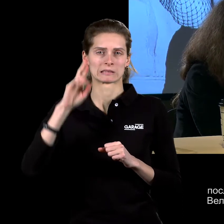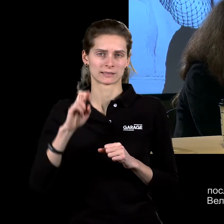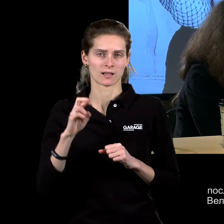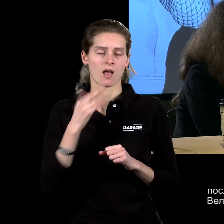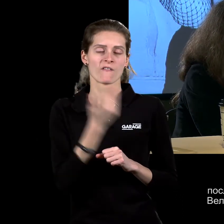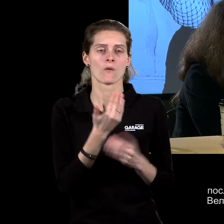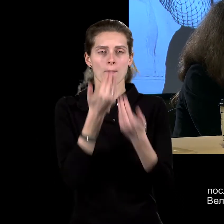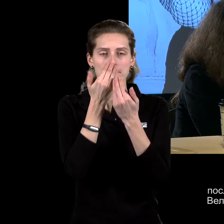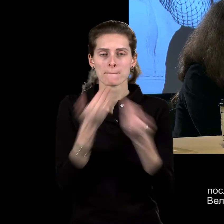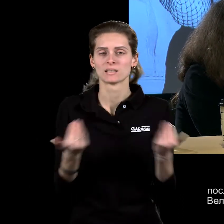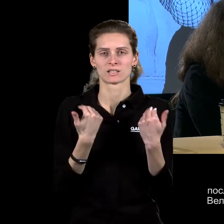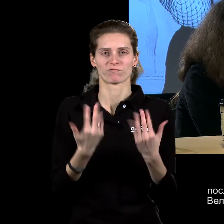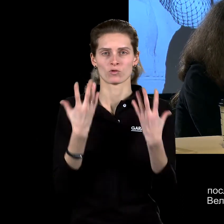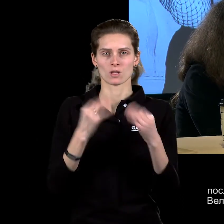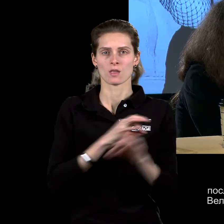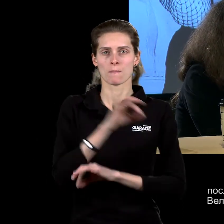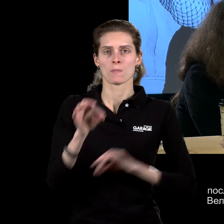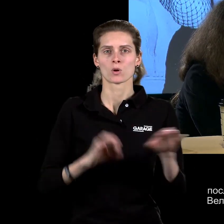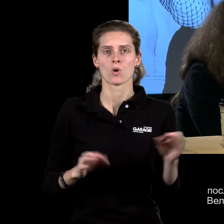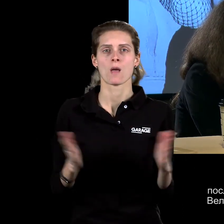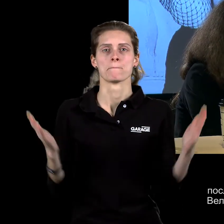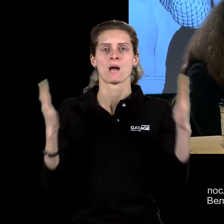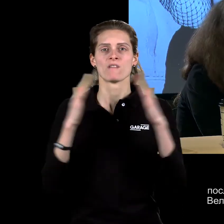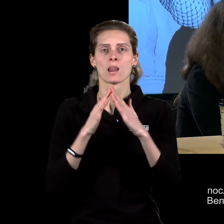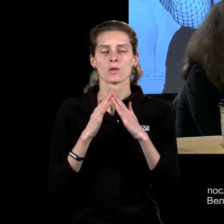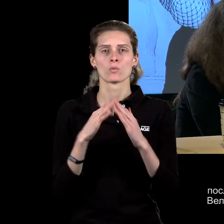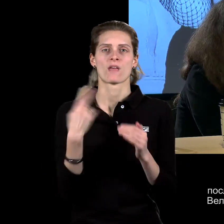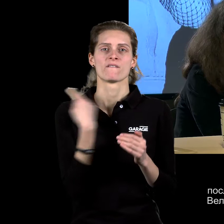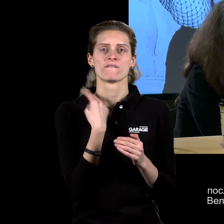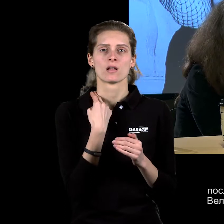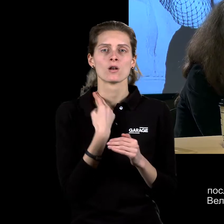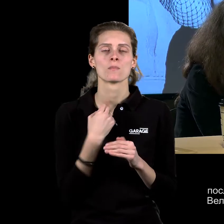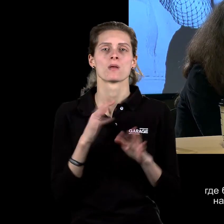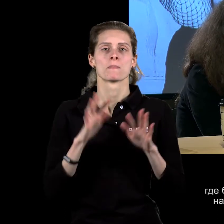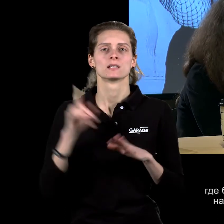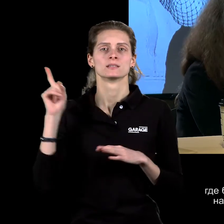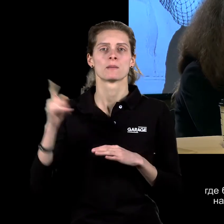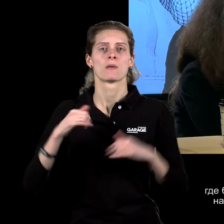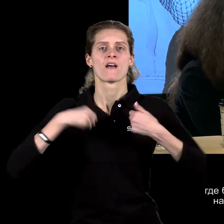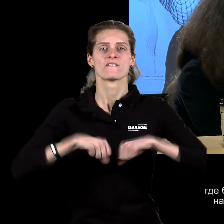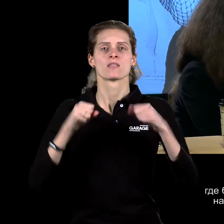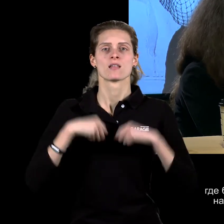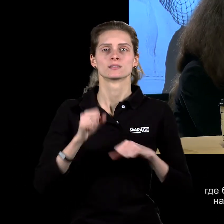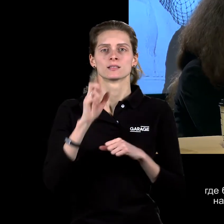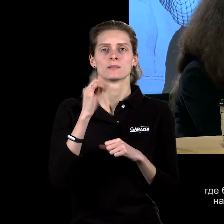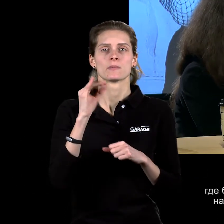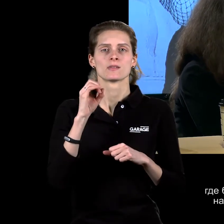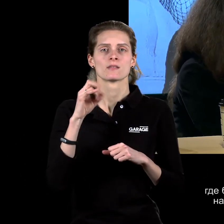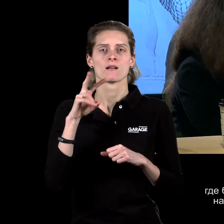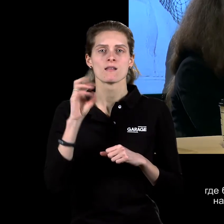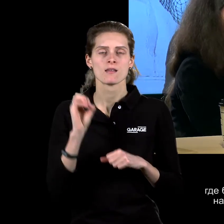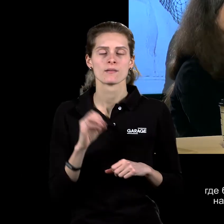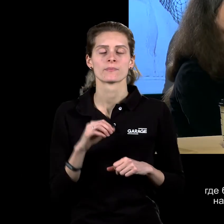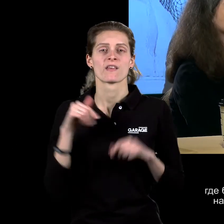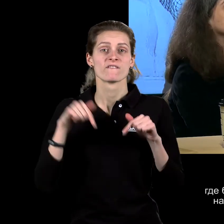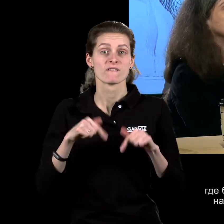день проект, этот павильон Великобритании на Венецианской биеннале, которая, где была